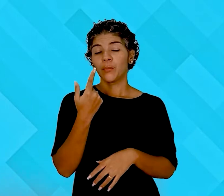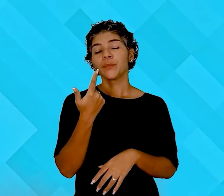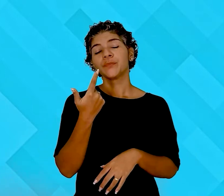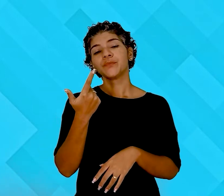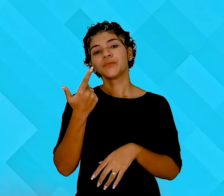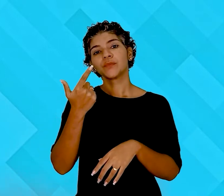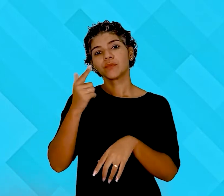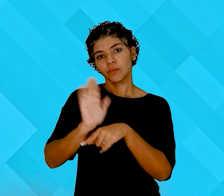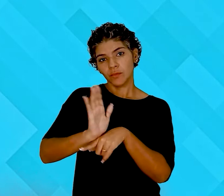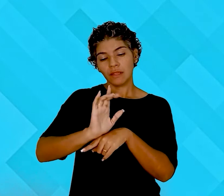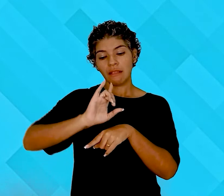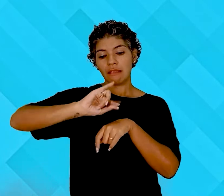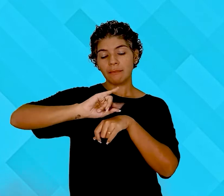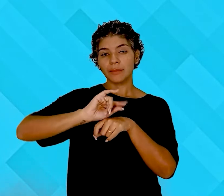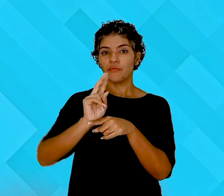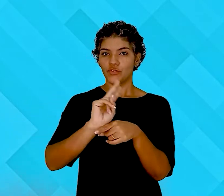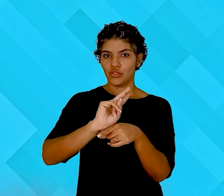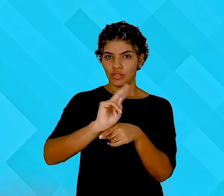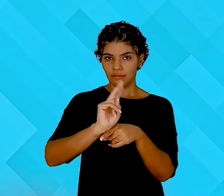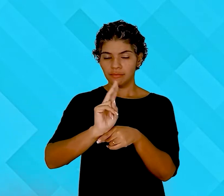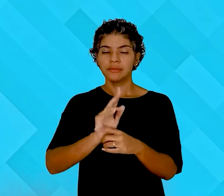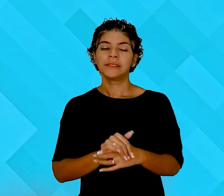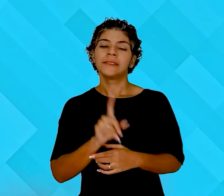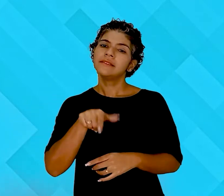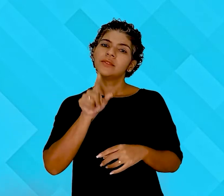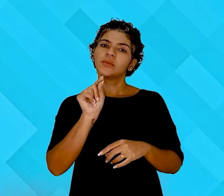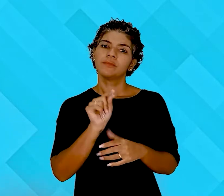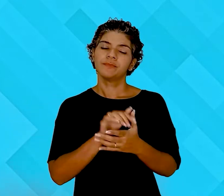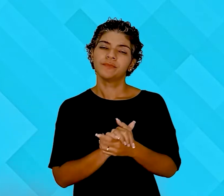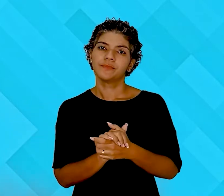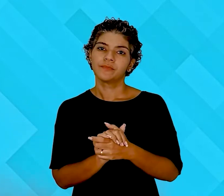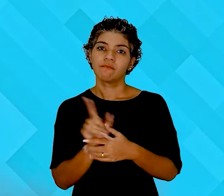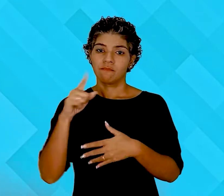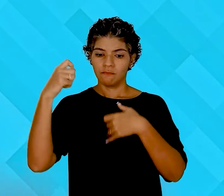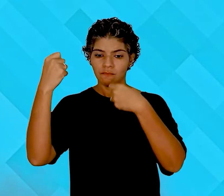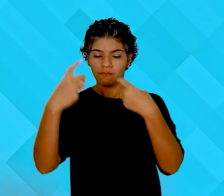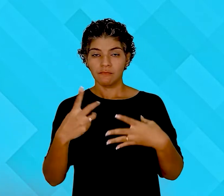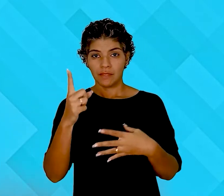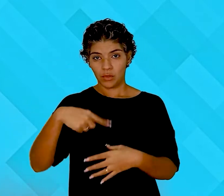fala que a experiência humana de cada um de nós, ela vira matéria-prima para